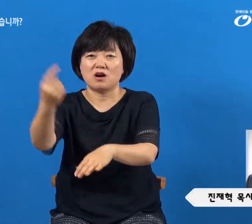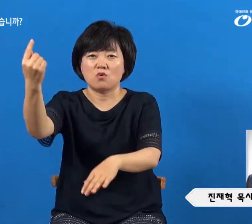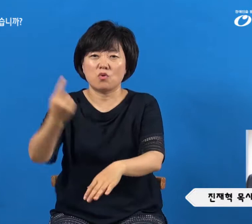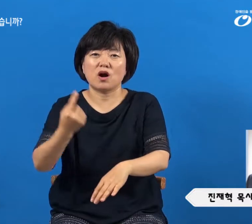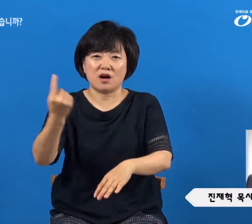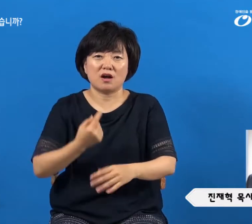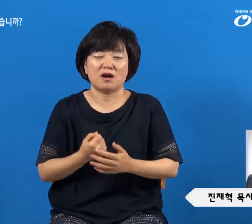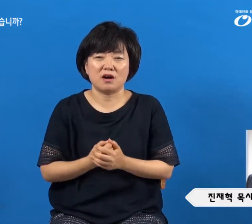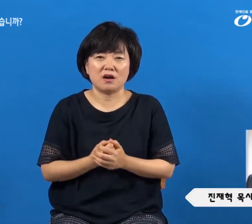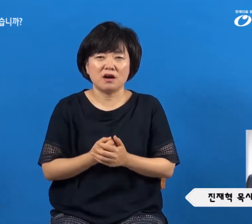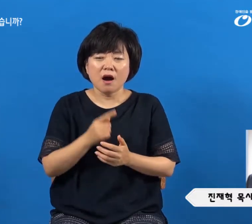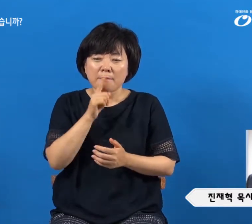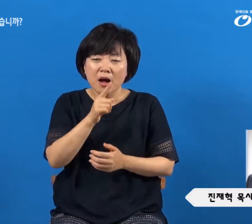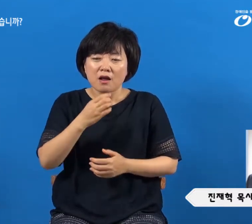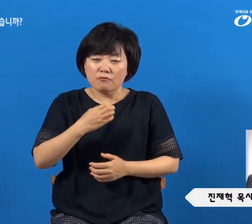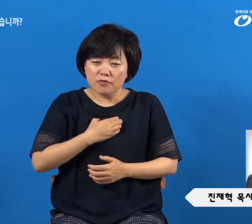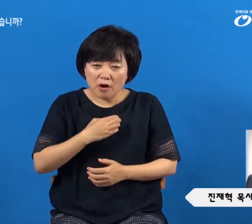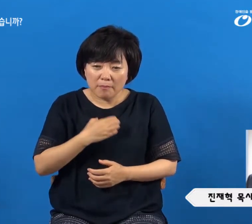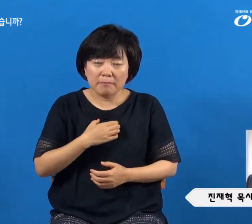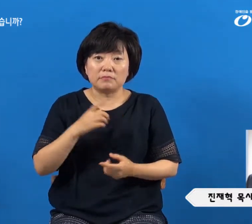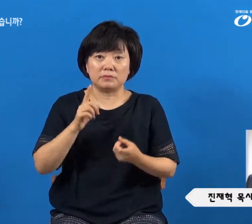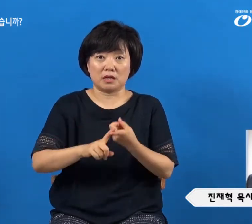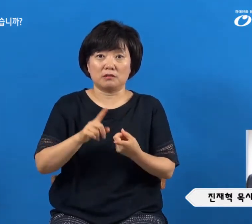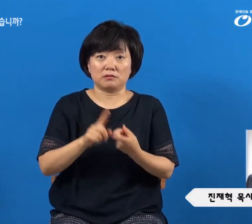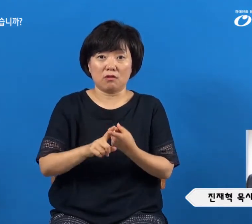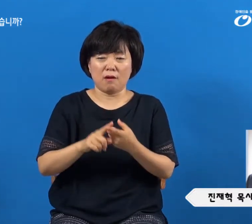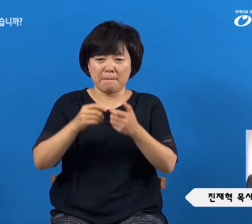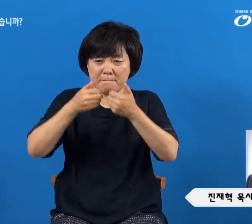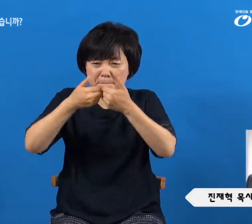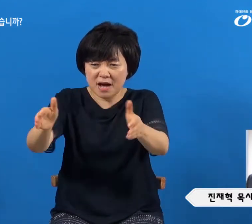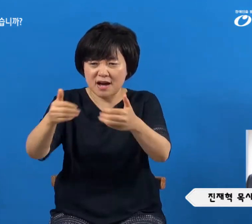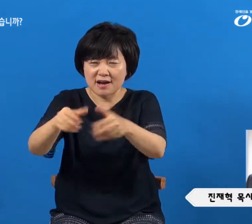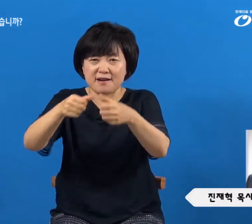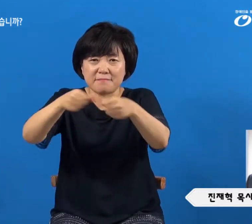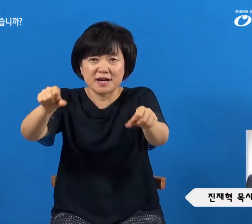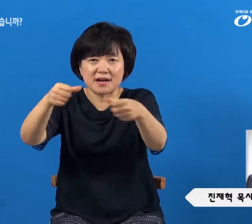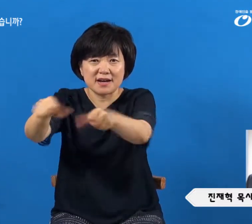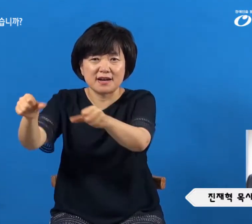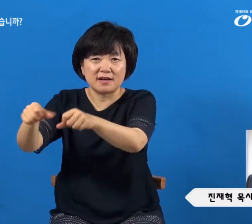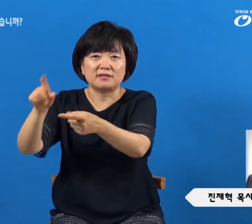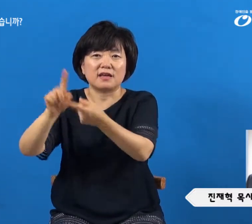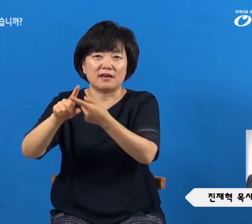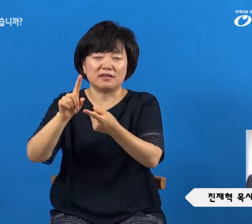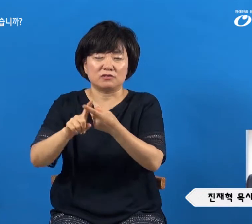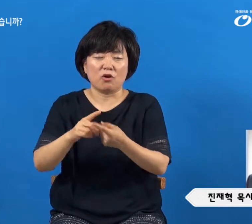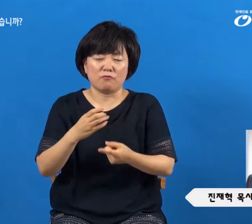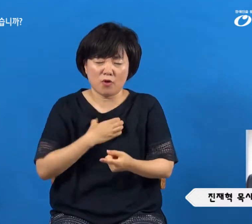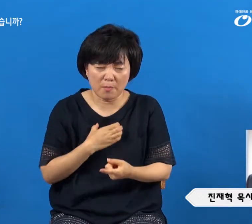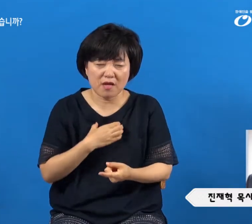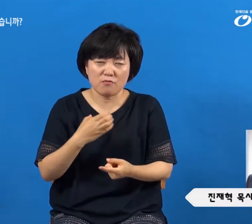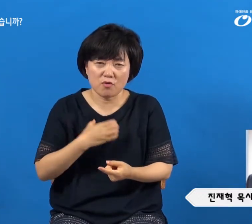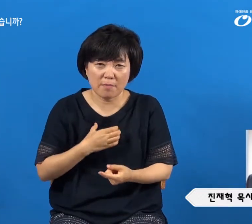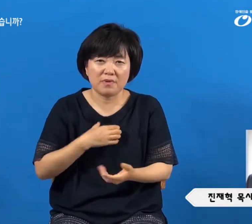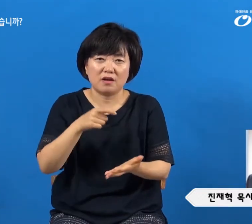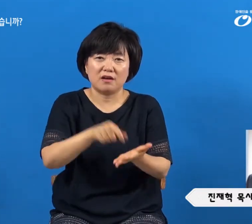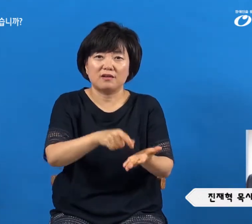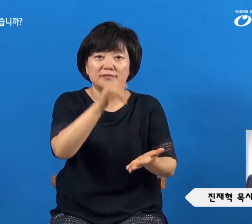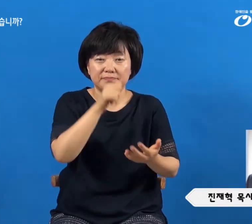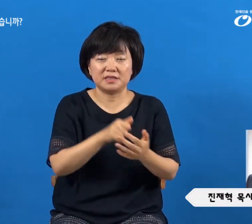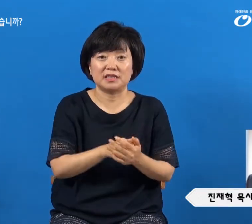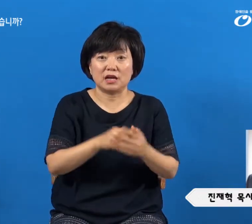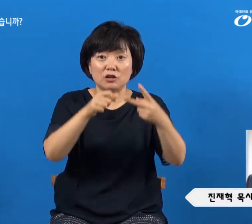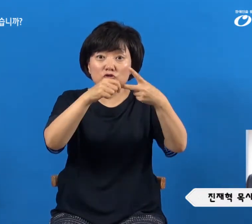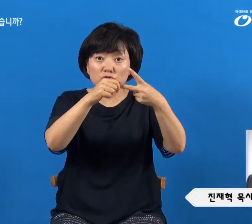가져온다라고 이 말의 위험성에 대해서, 파괴성에 대해서 말씀하고 있습니다. 두